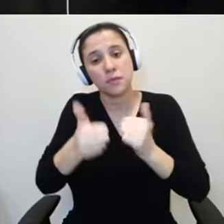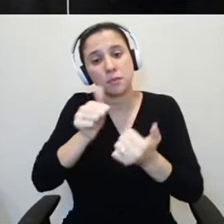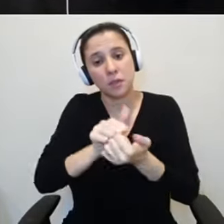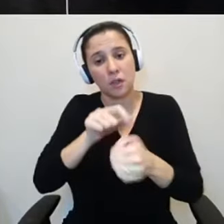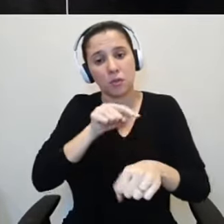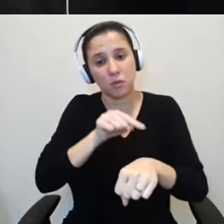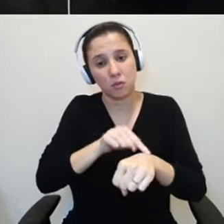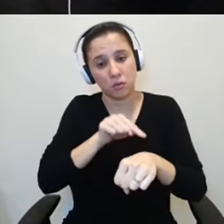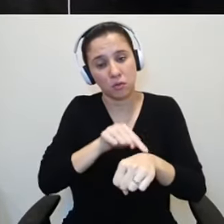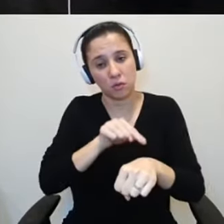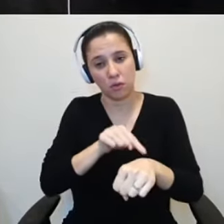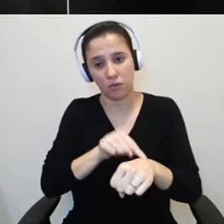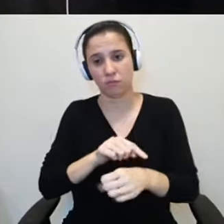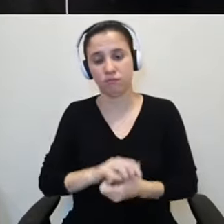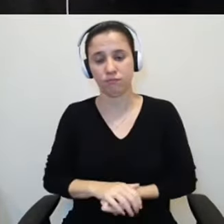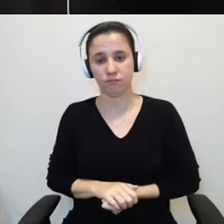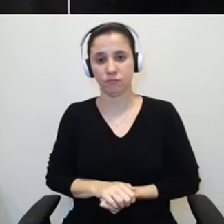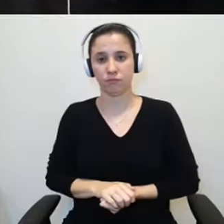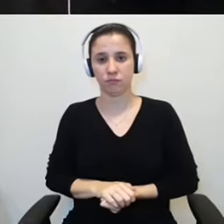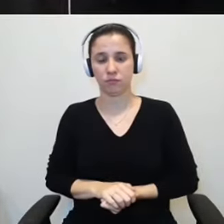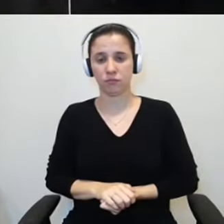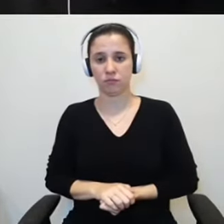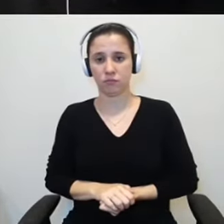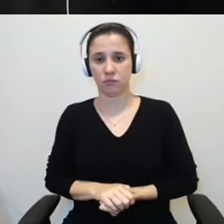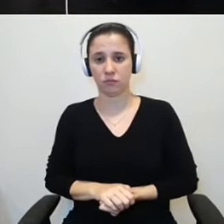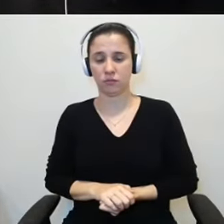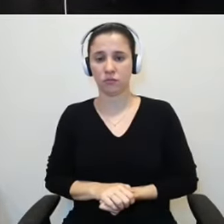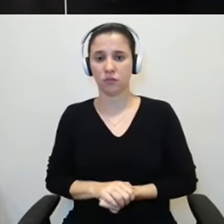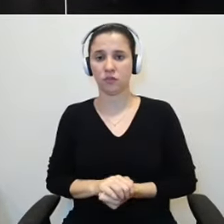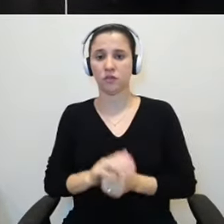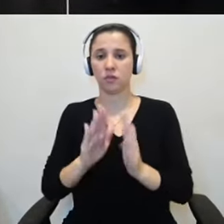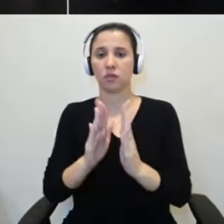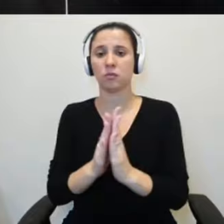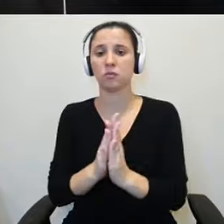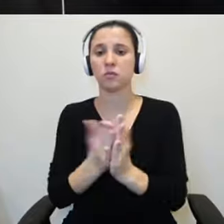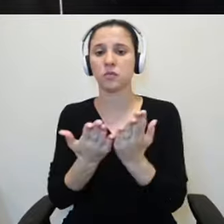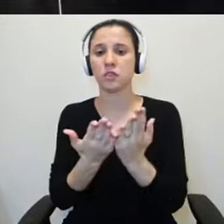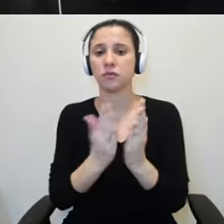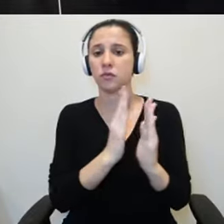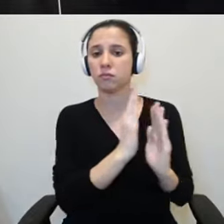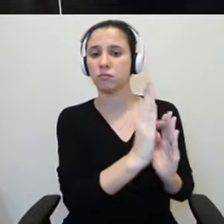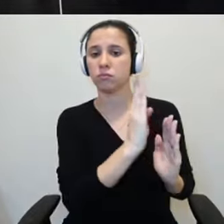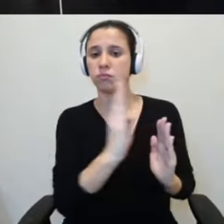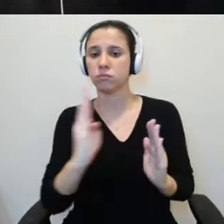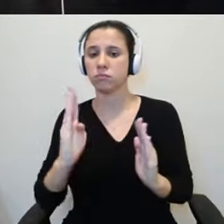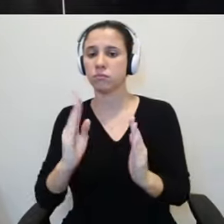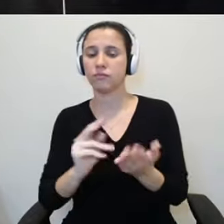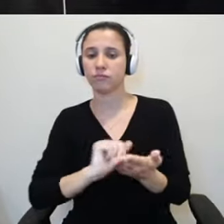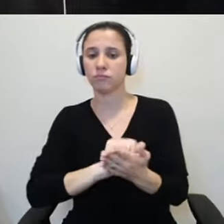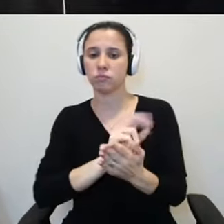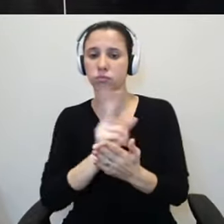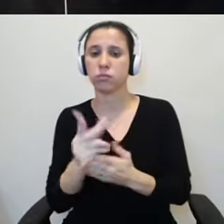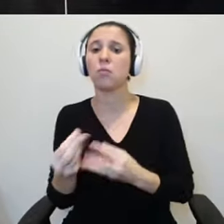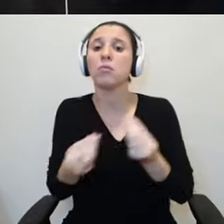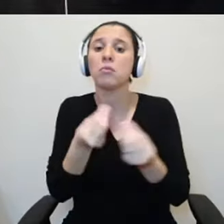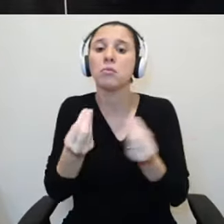ali. Quanto aos livros, como ficarão? Os livros, pessoal, se forem os livros didáticos,